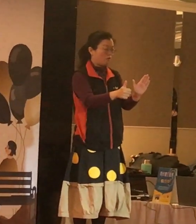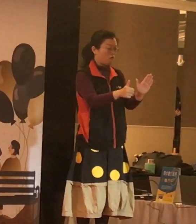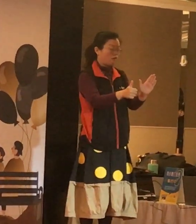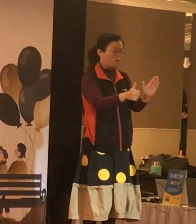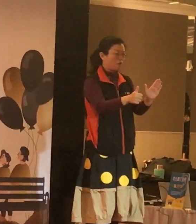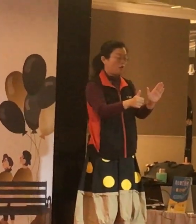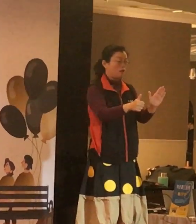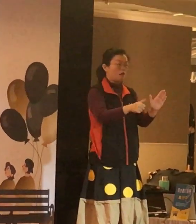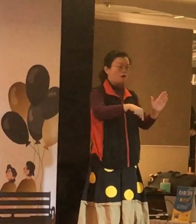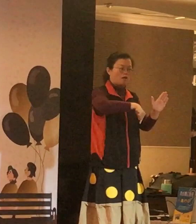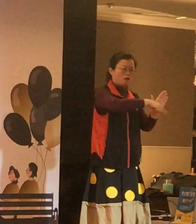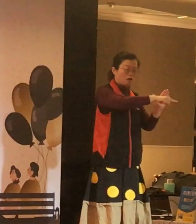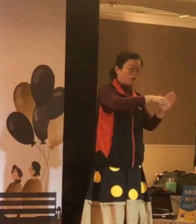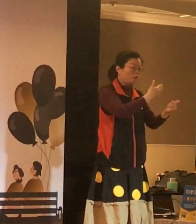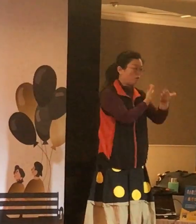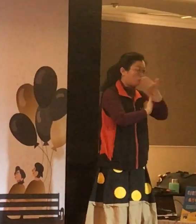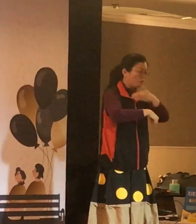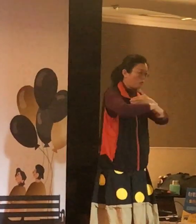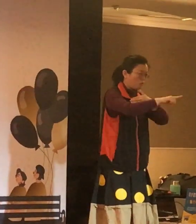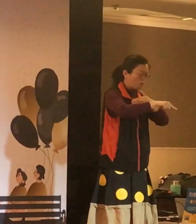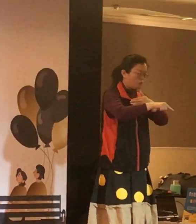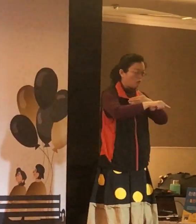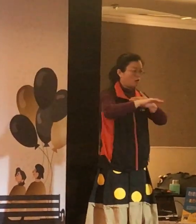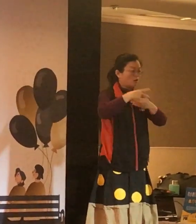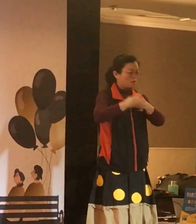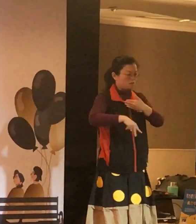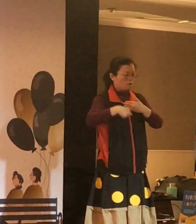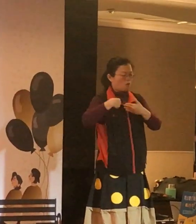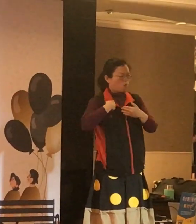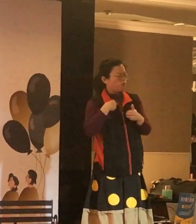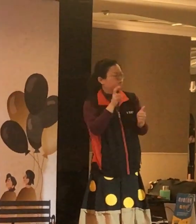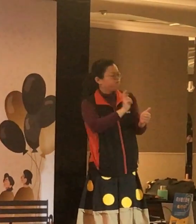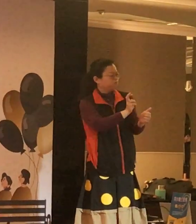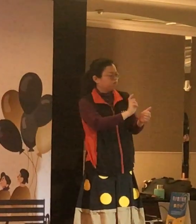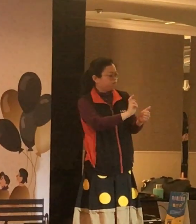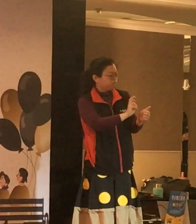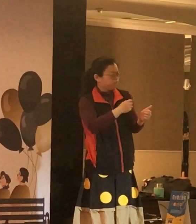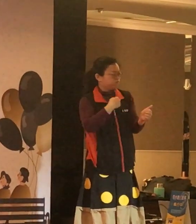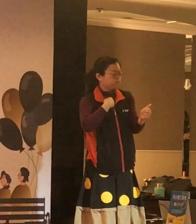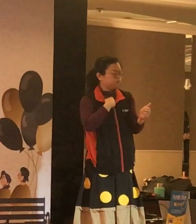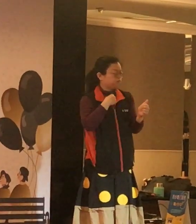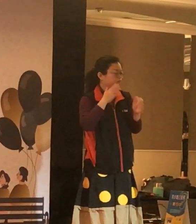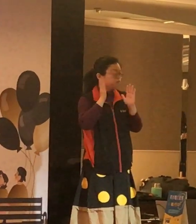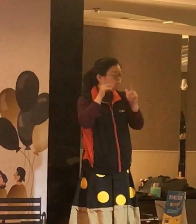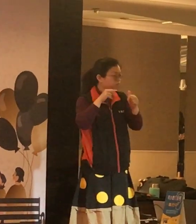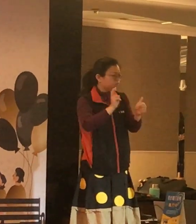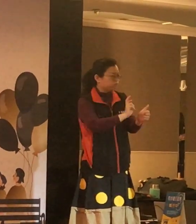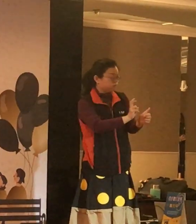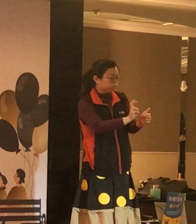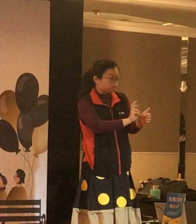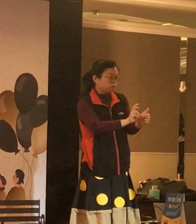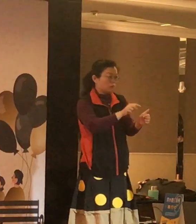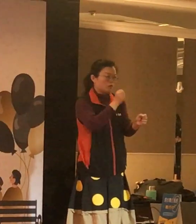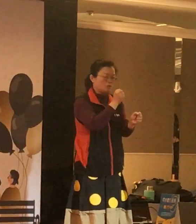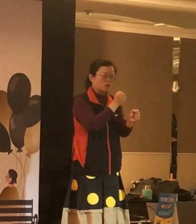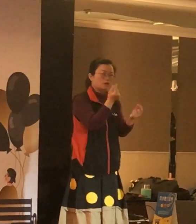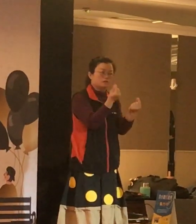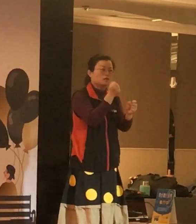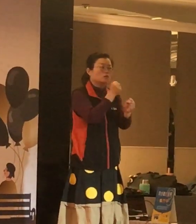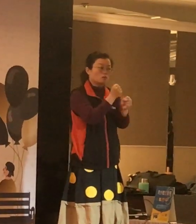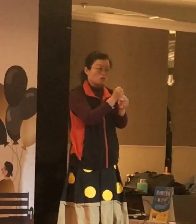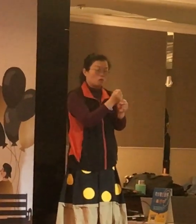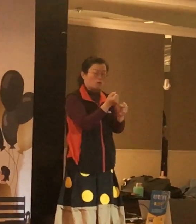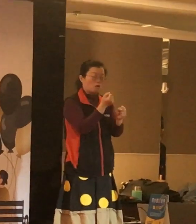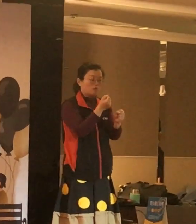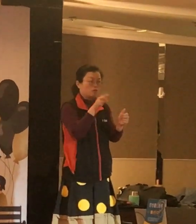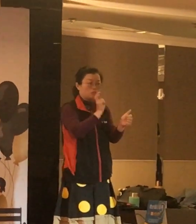的人的同仁啊、哦、更需要特别特别的耐心，因为这个工作啊、哦、非